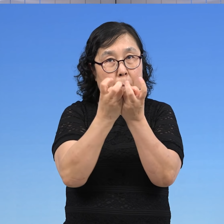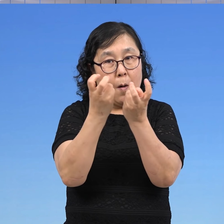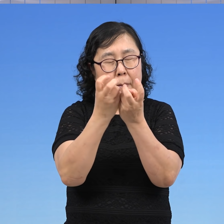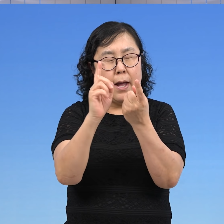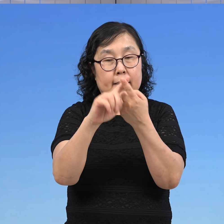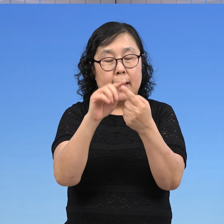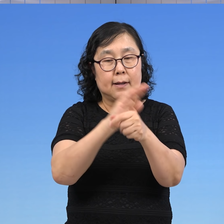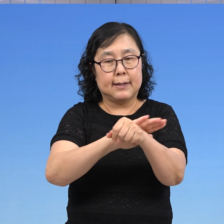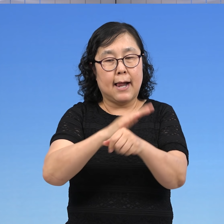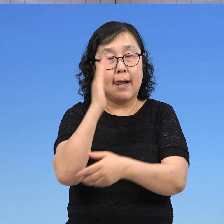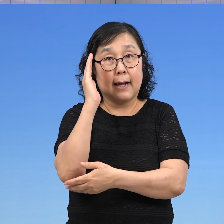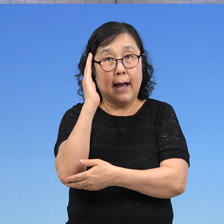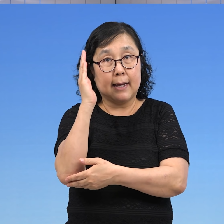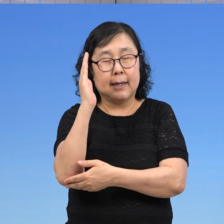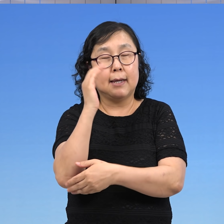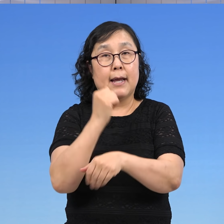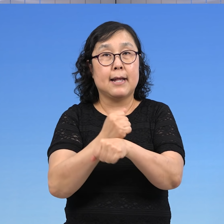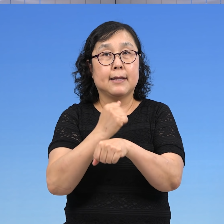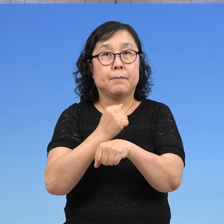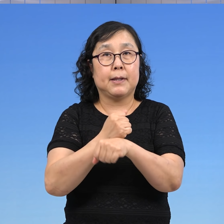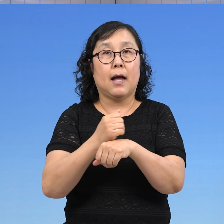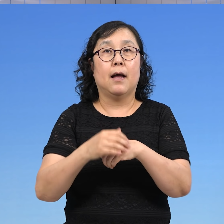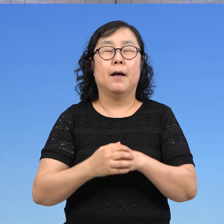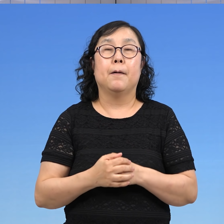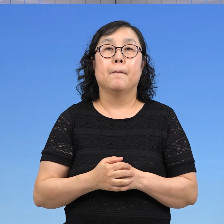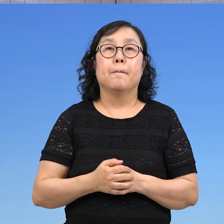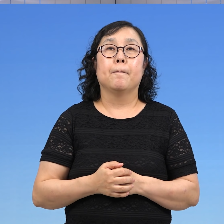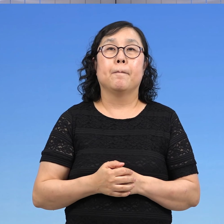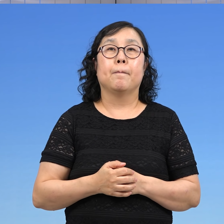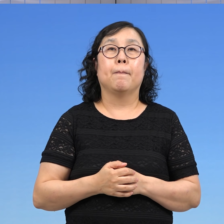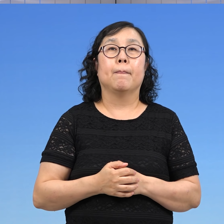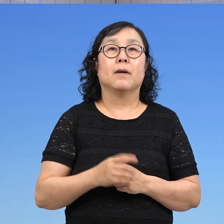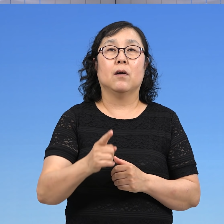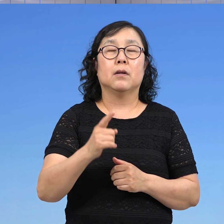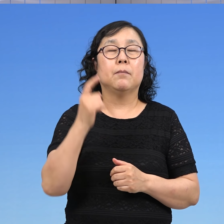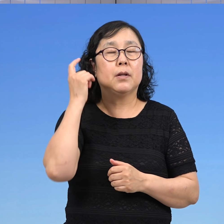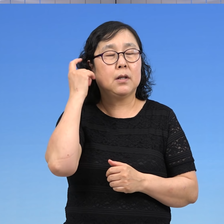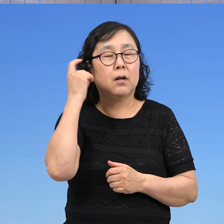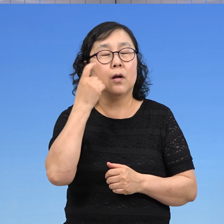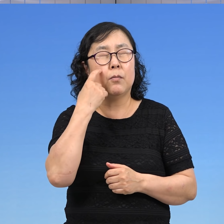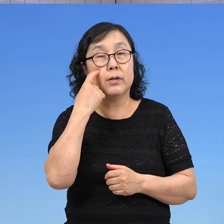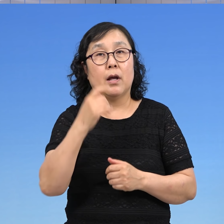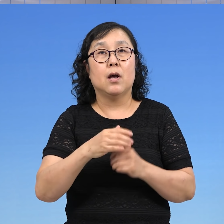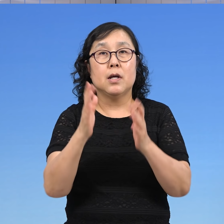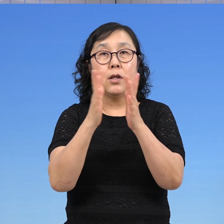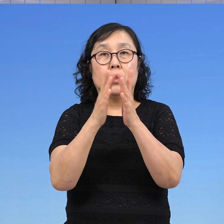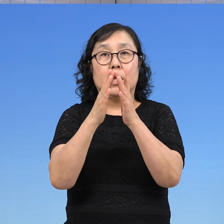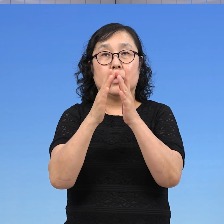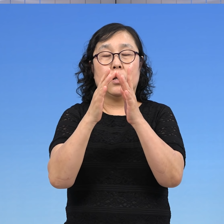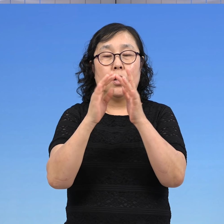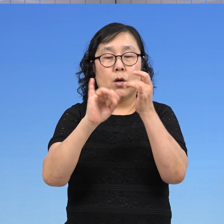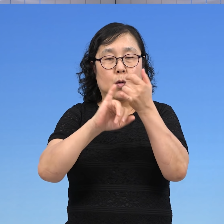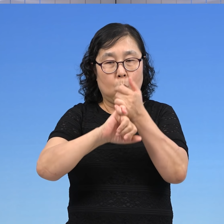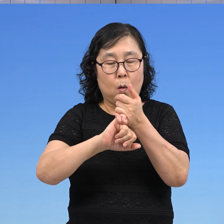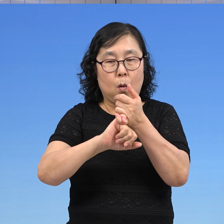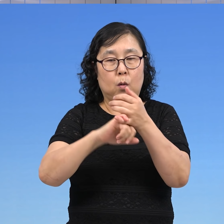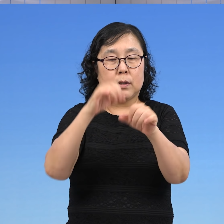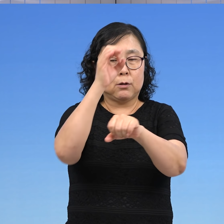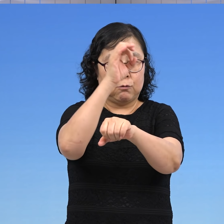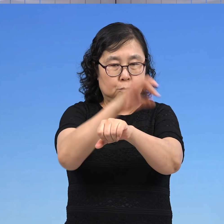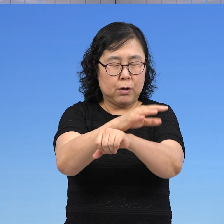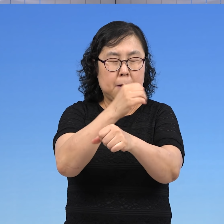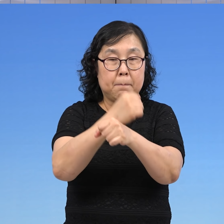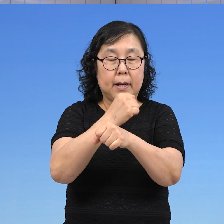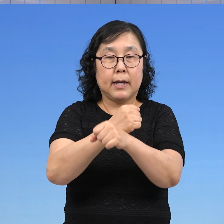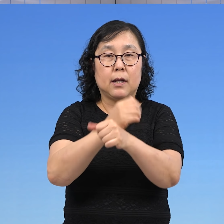쓰임새에 대하여 강의를 너무 잘 해 주셨고 저도 거기에 짧은 강의 가나 있습니다 그래서 이제 인터넷으로 여러분 꺽